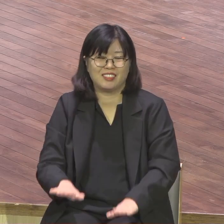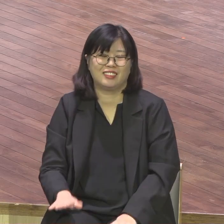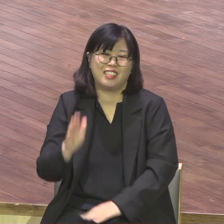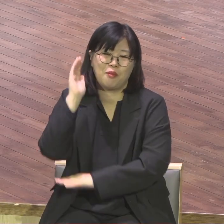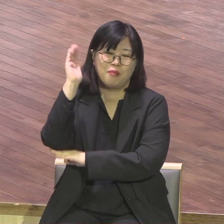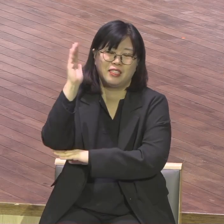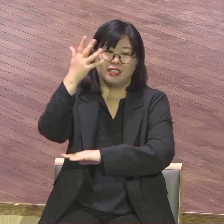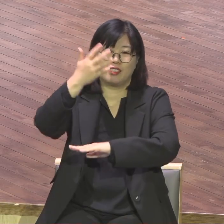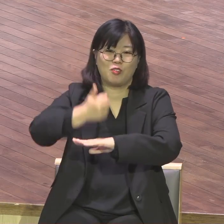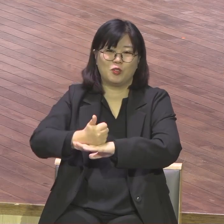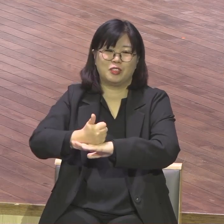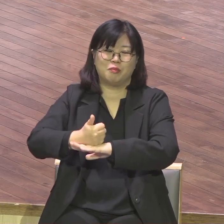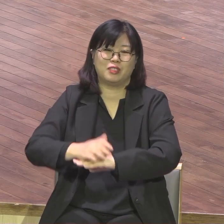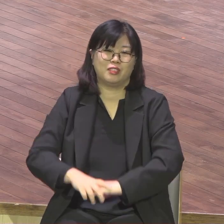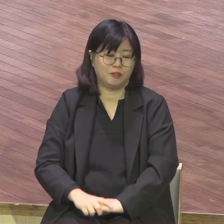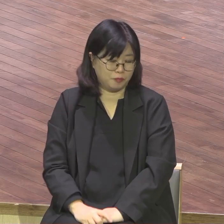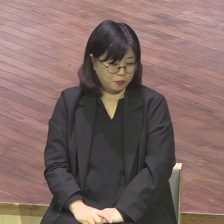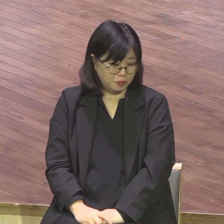결론입니다.